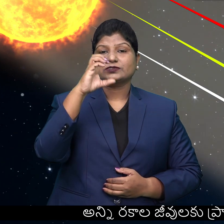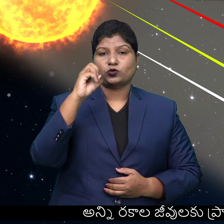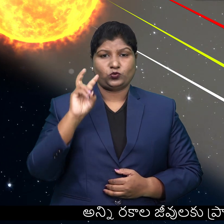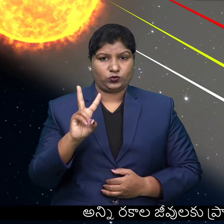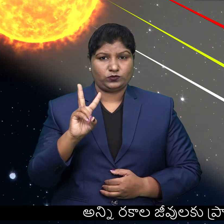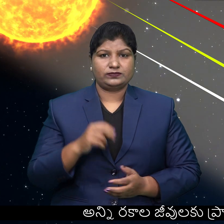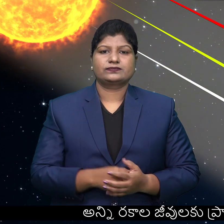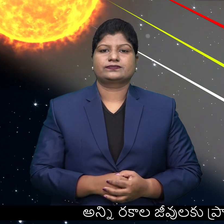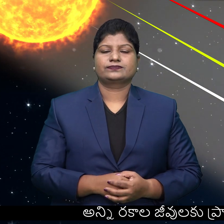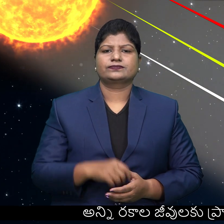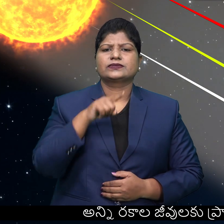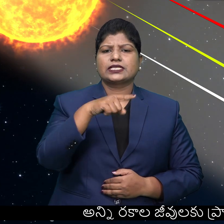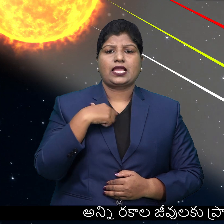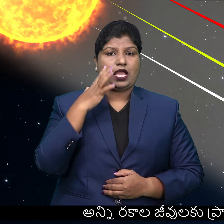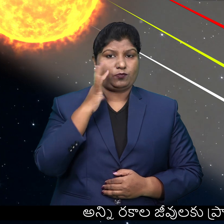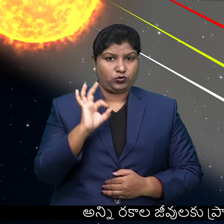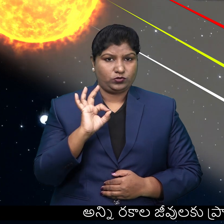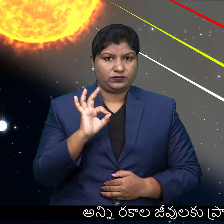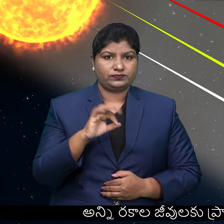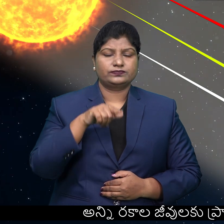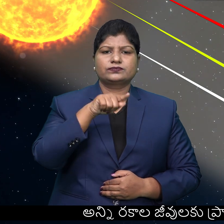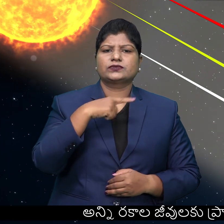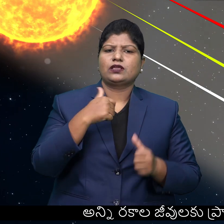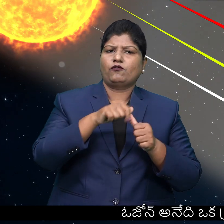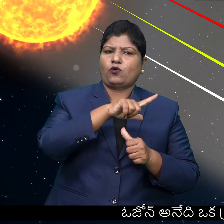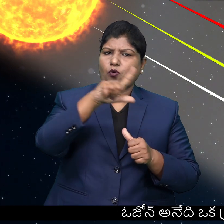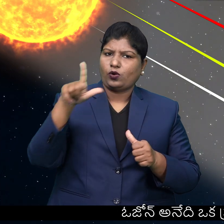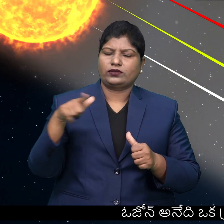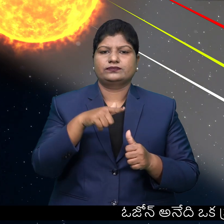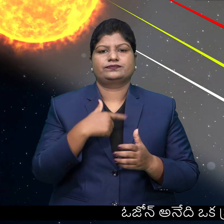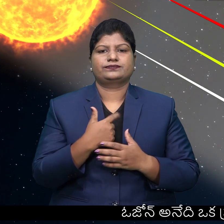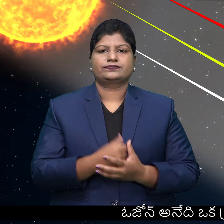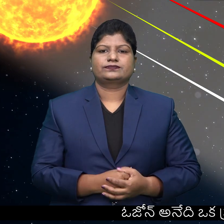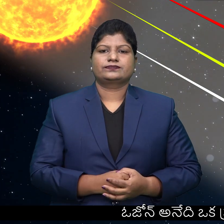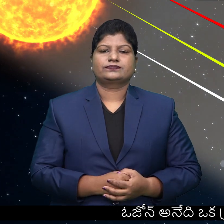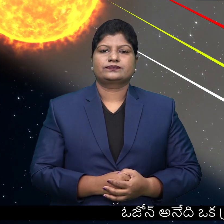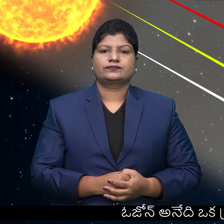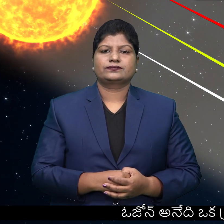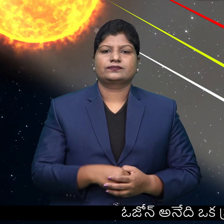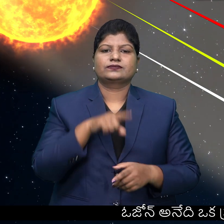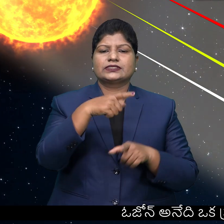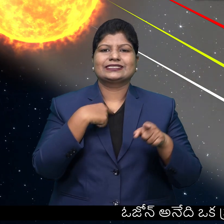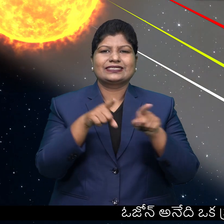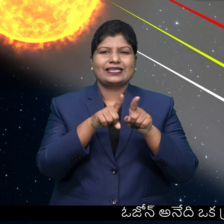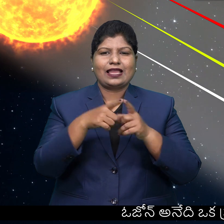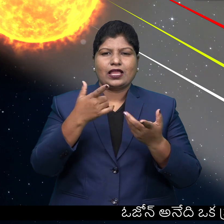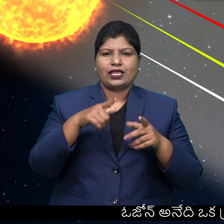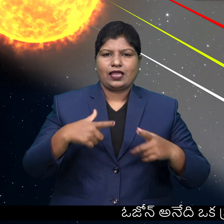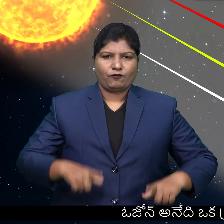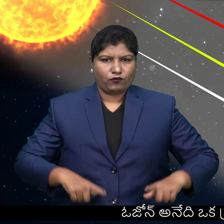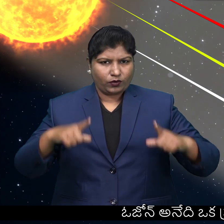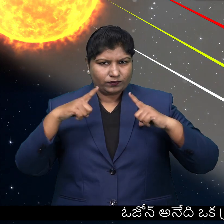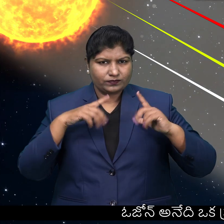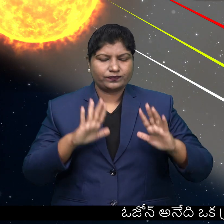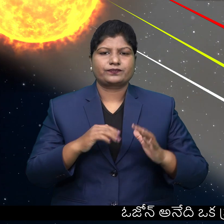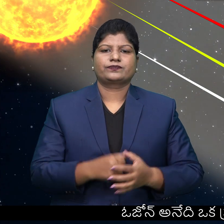ప్రాణవాయువు అన్ని రకాల జీవులకు ఆక్సిజన్ అవసరం, కానీ ఓజోన్ అనేది ఒక ప్రాణాంతకమైన విష పదార్థం.